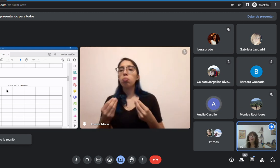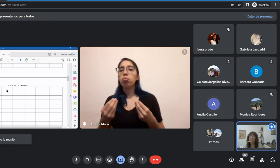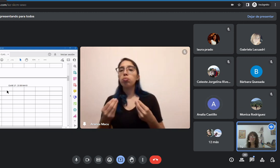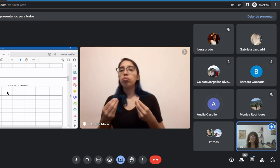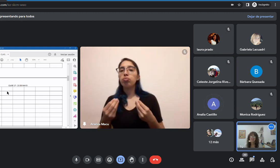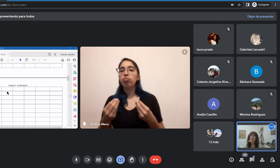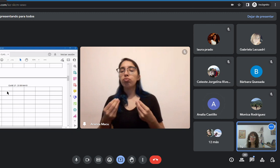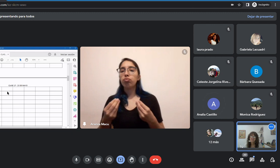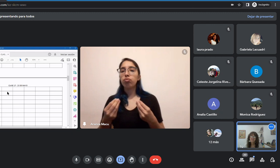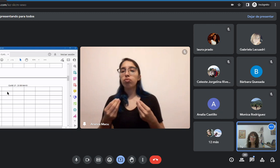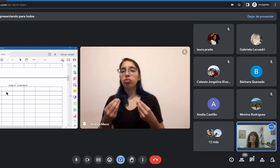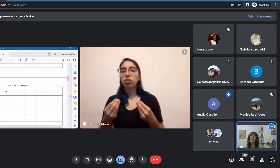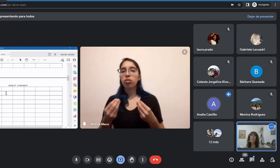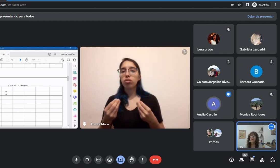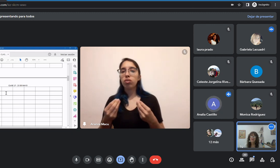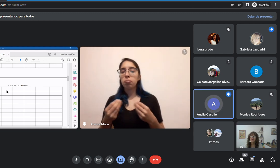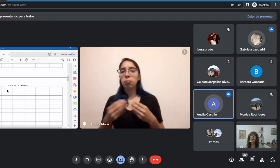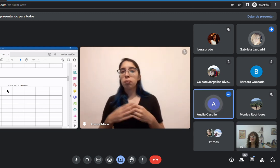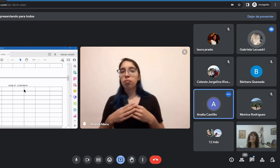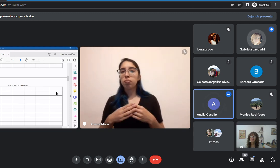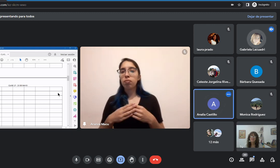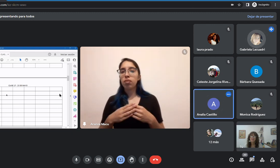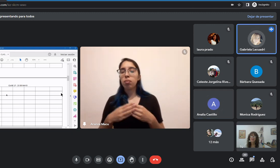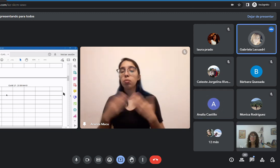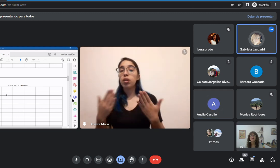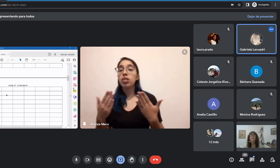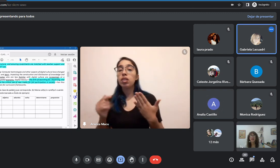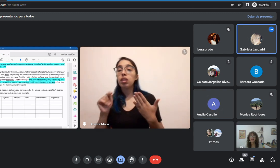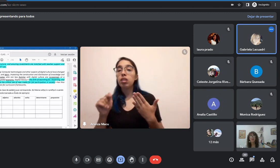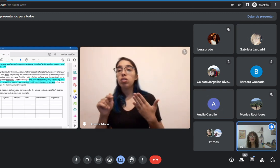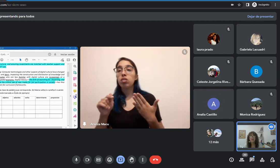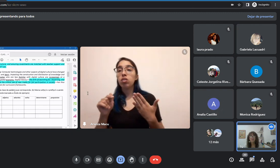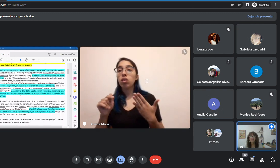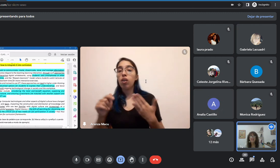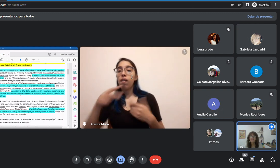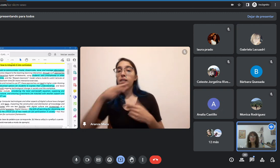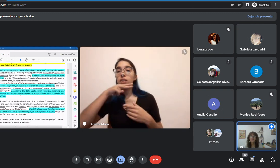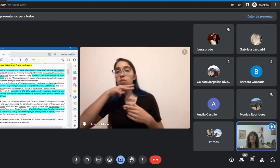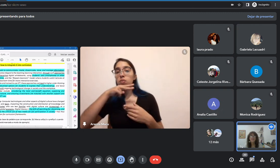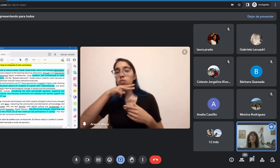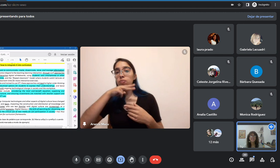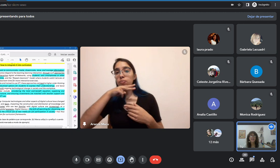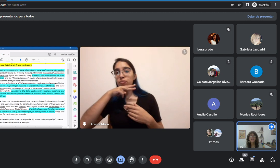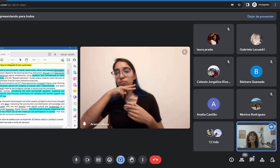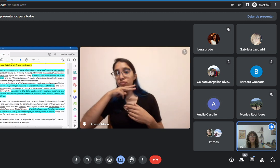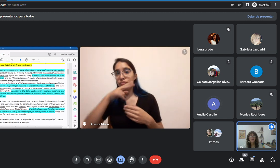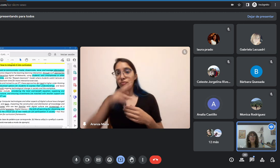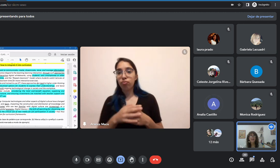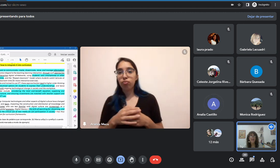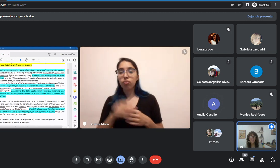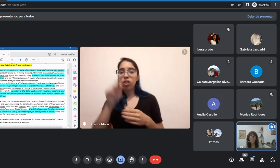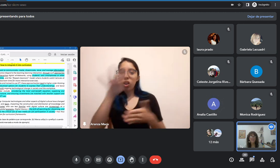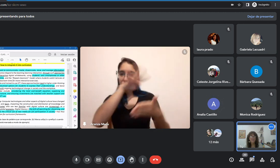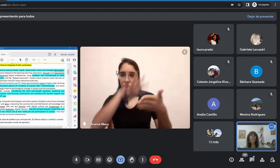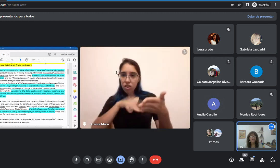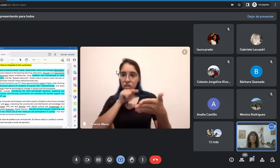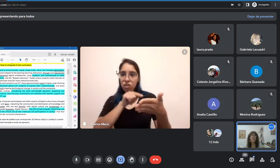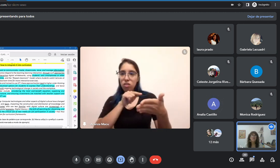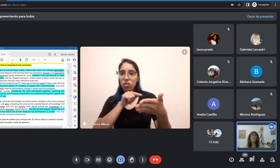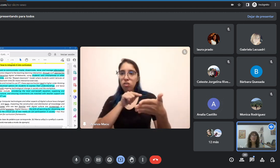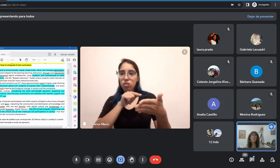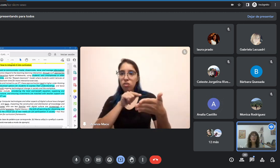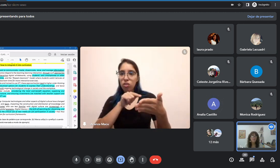es? Yo lo puse como verbo. Bien, lo miramos en el texto y fíjense que está después de can. El